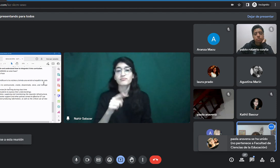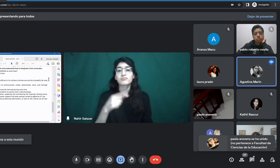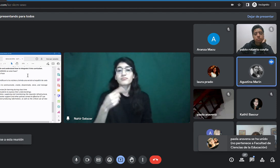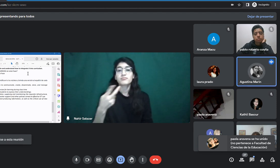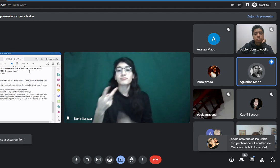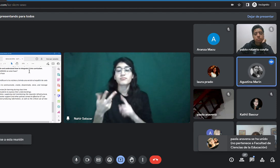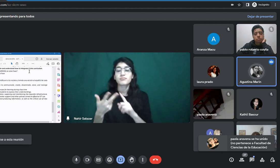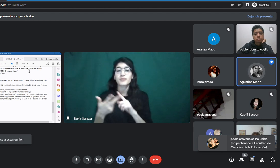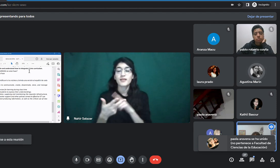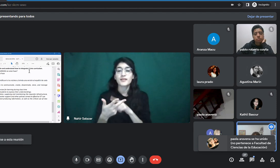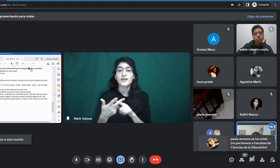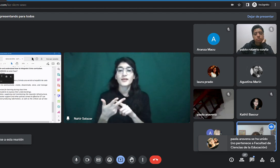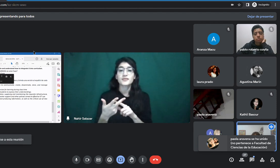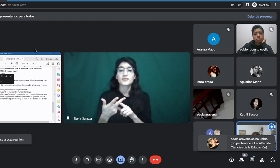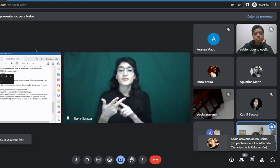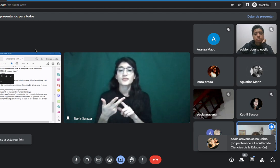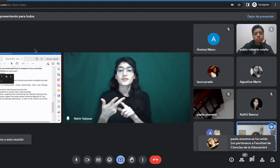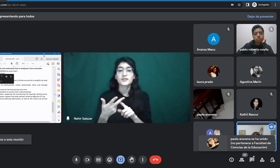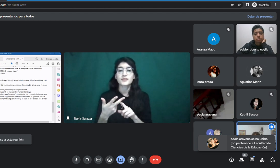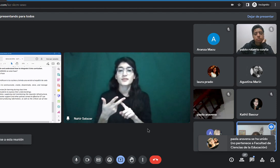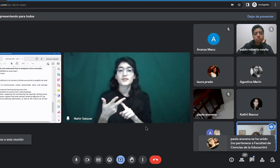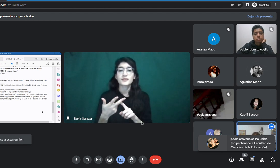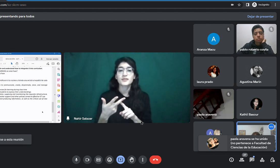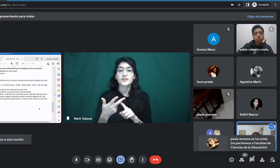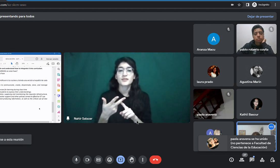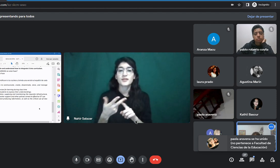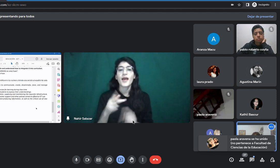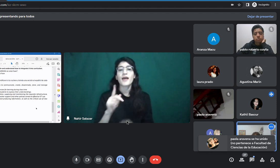¿qué más? Set, me dijeron, ¿qué más?